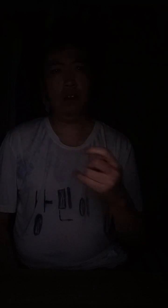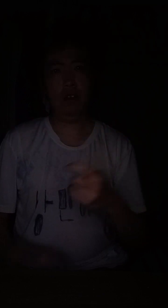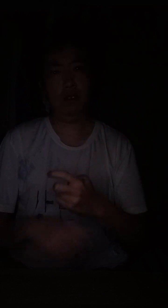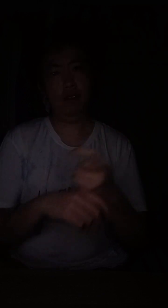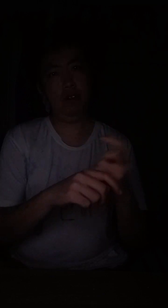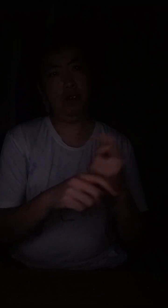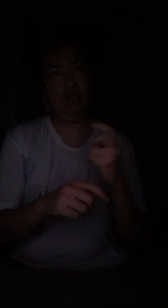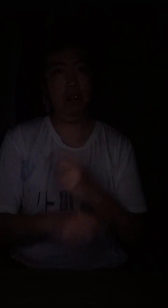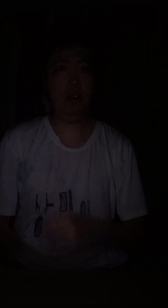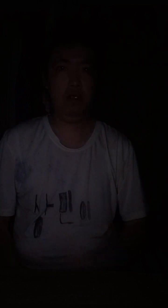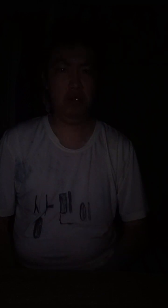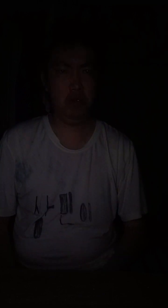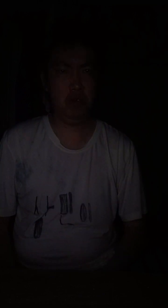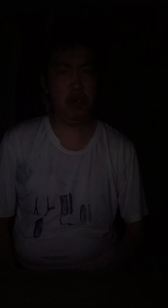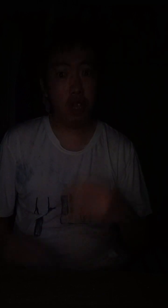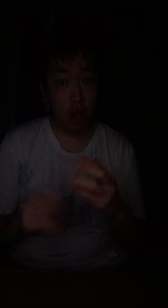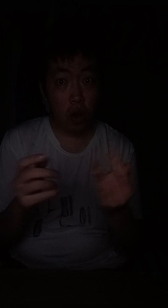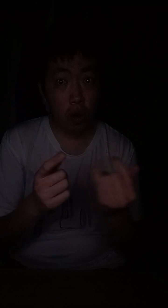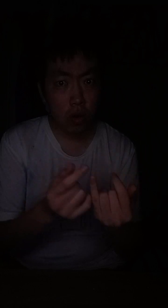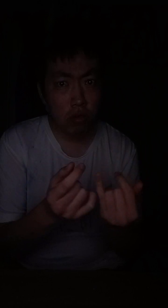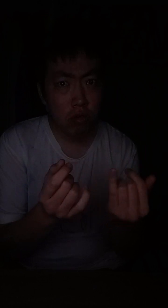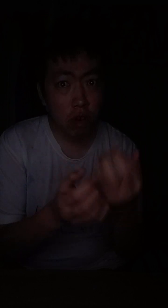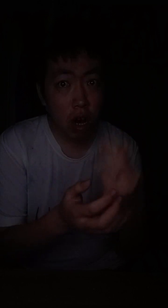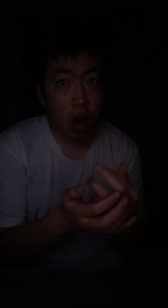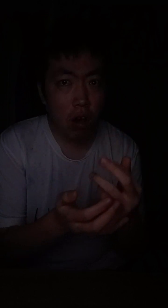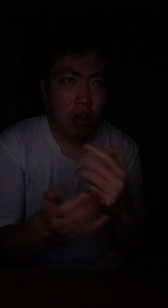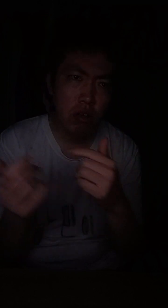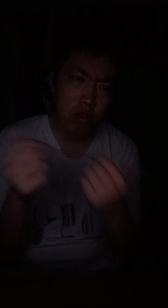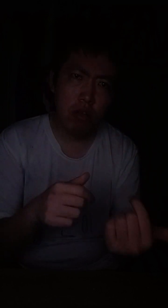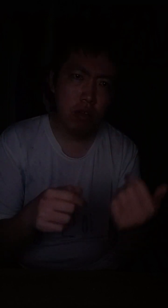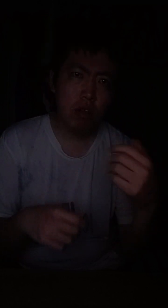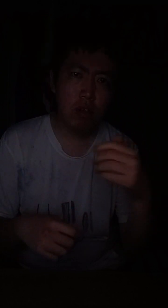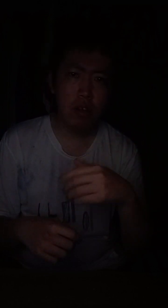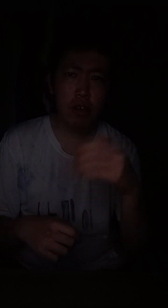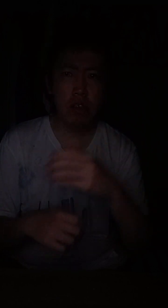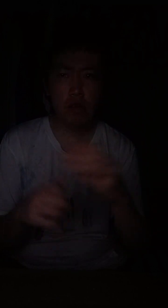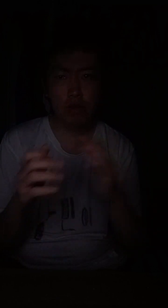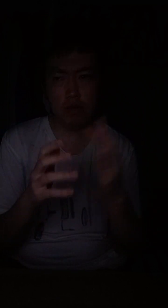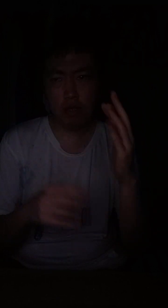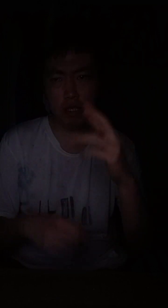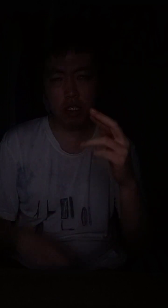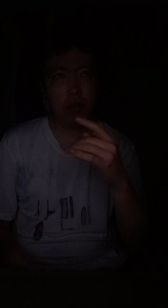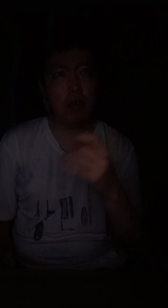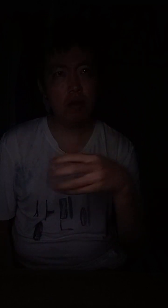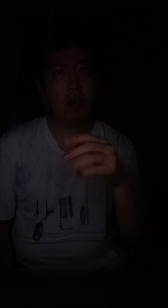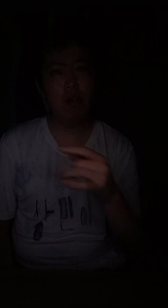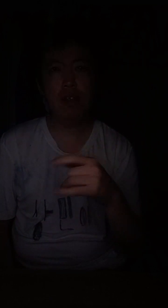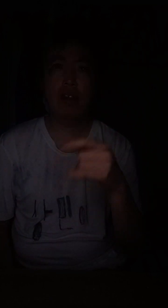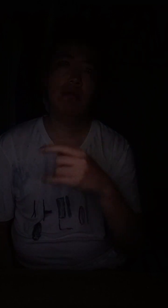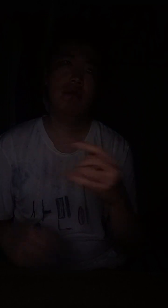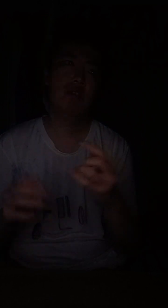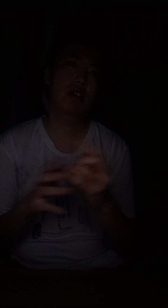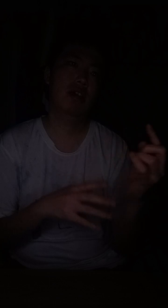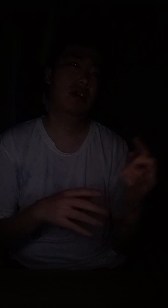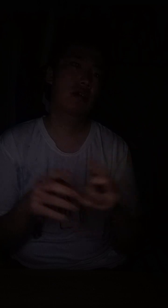드는데. 국감 중 희감기관 직원이 쓰러졌는데 이 모습을 본 김태규 방통위원장 직무대행이 정회중